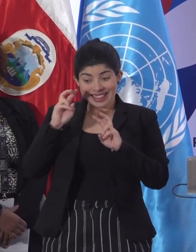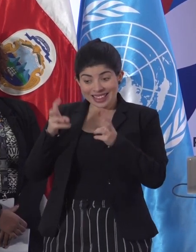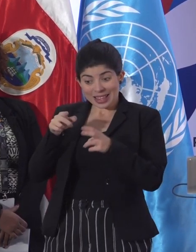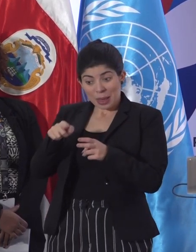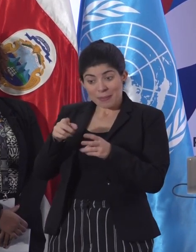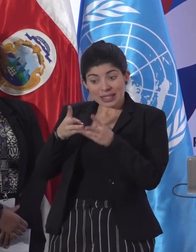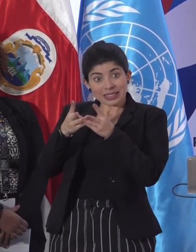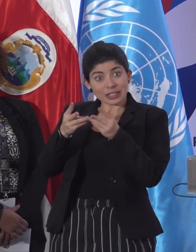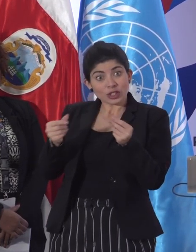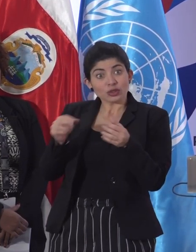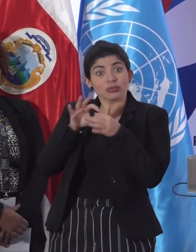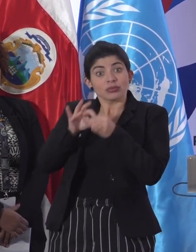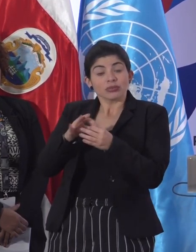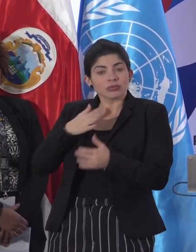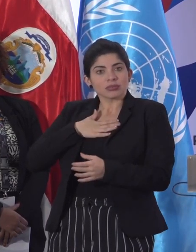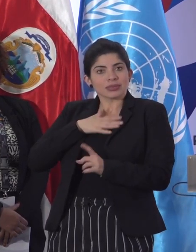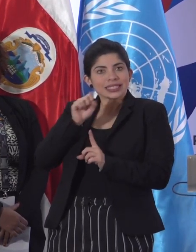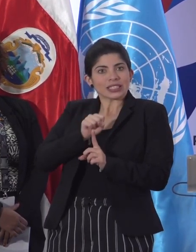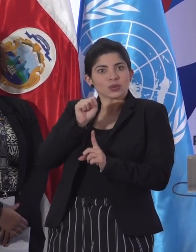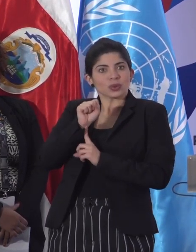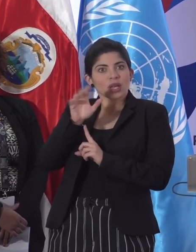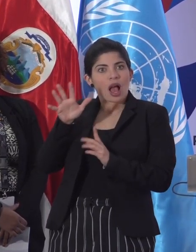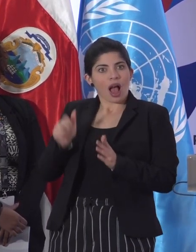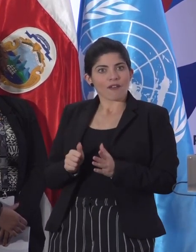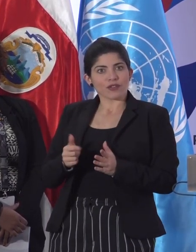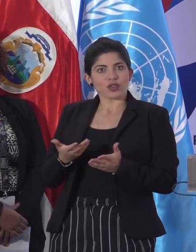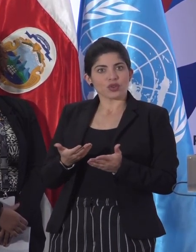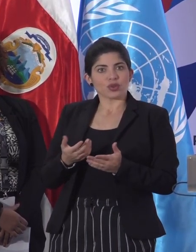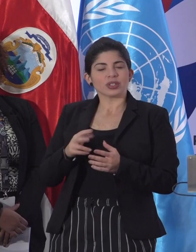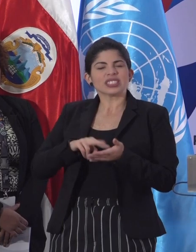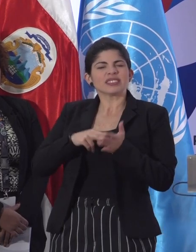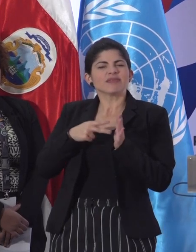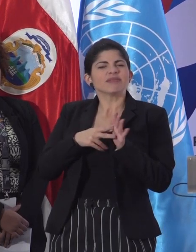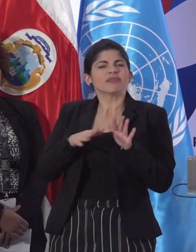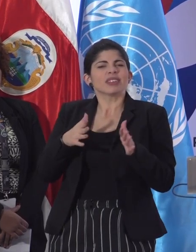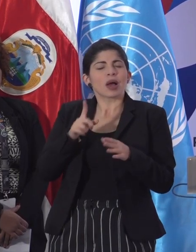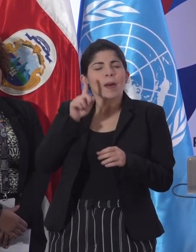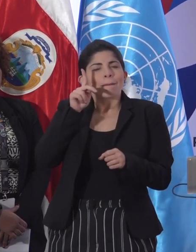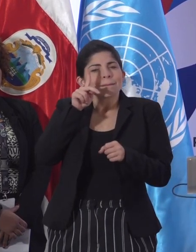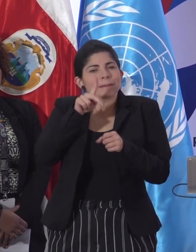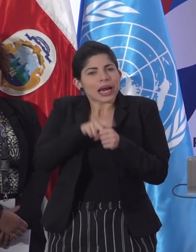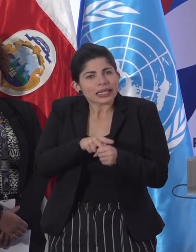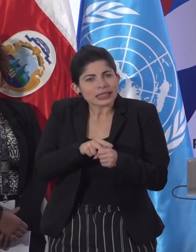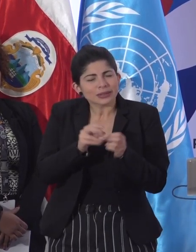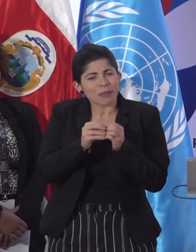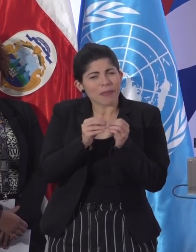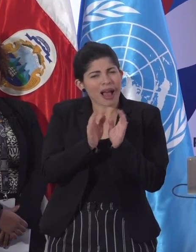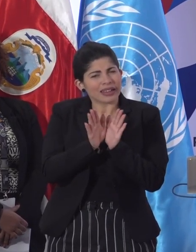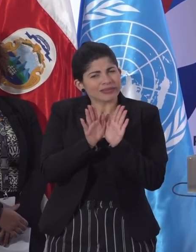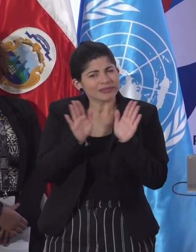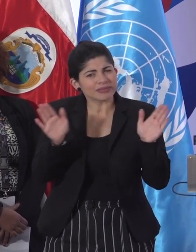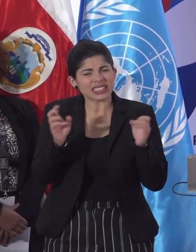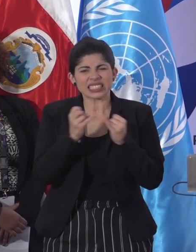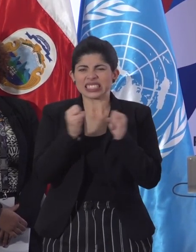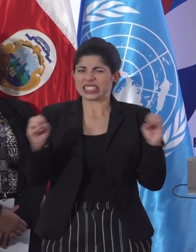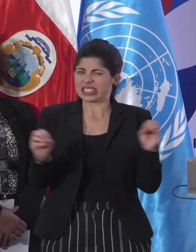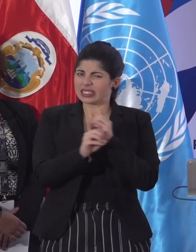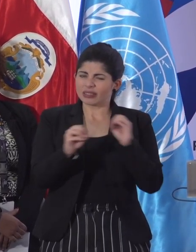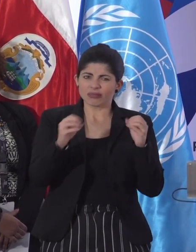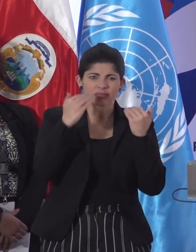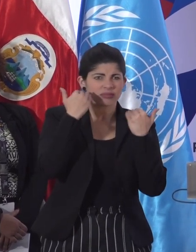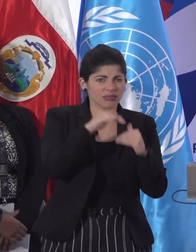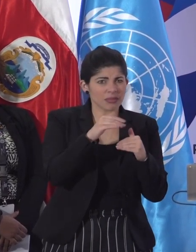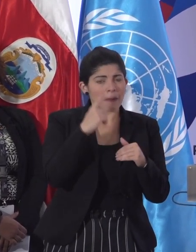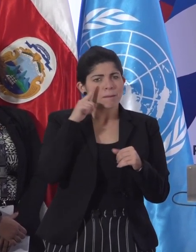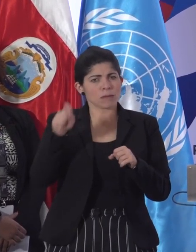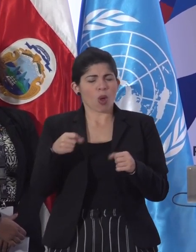relativos a su propia realidad afro. Se trata de una participación amplia, sin restricciones, para